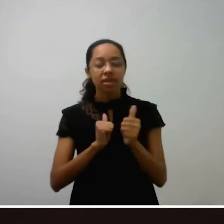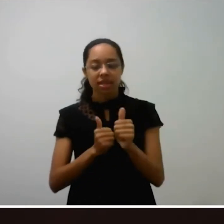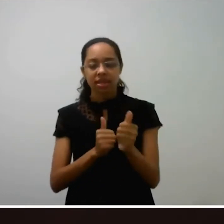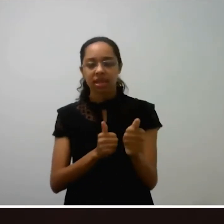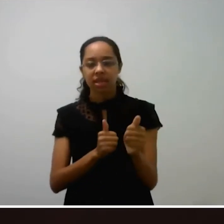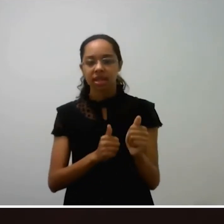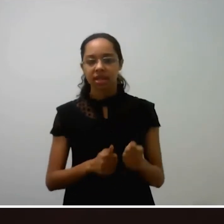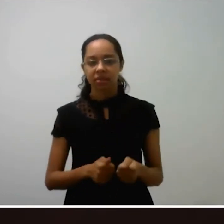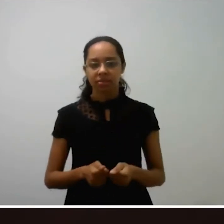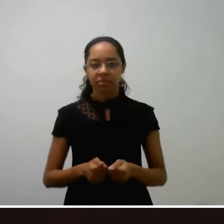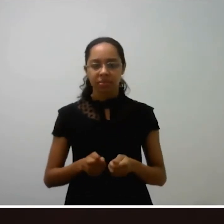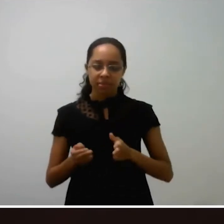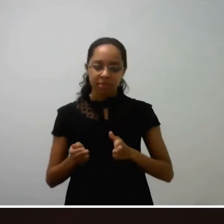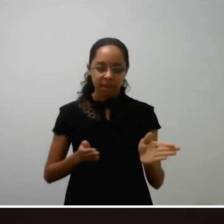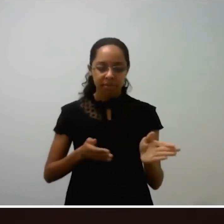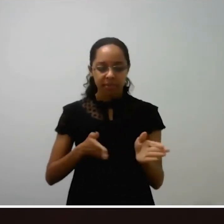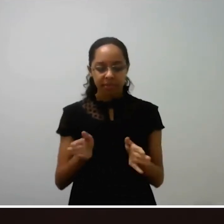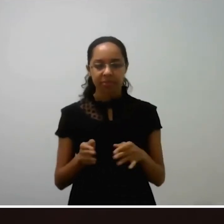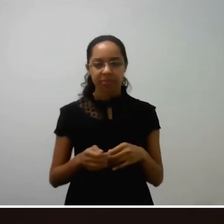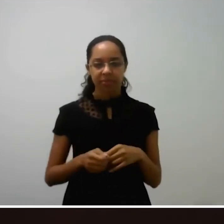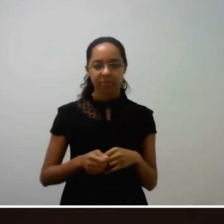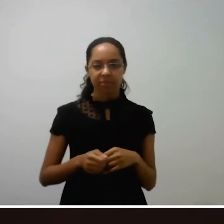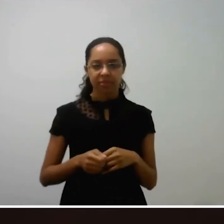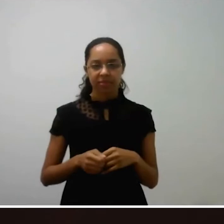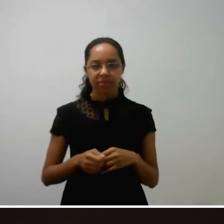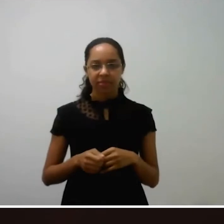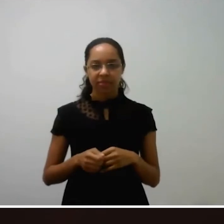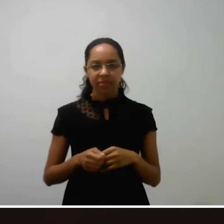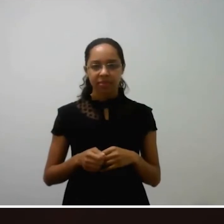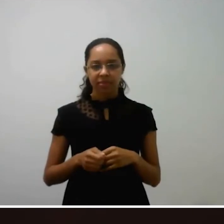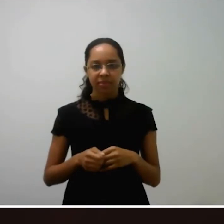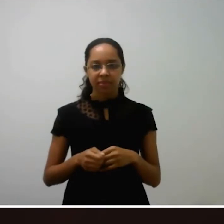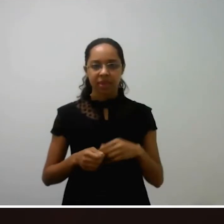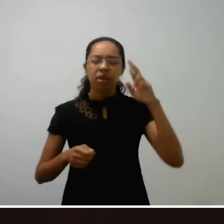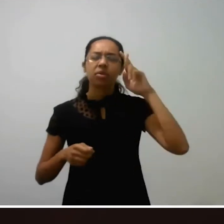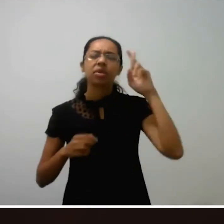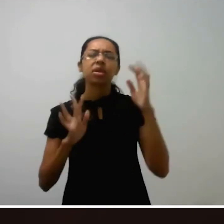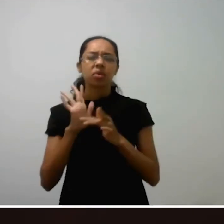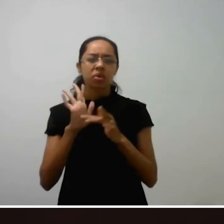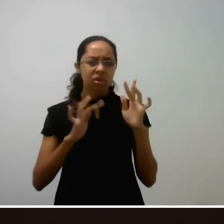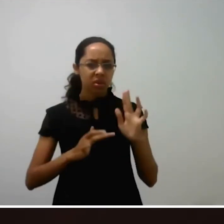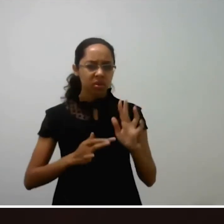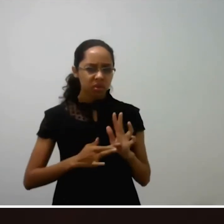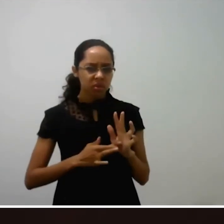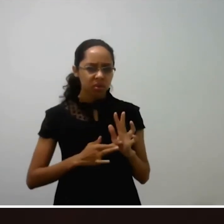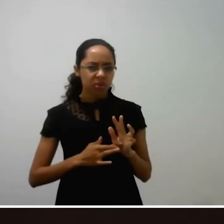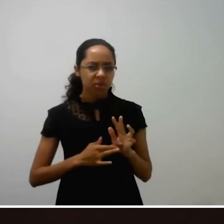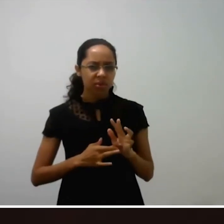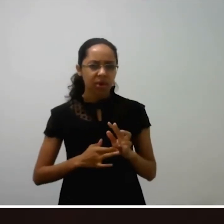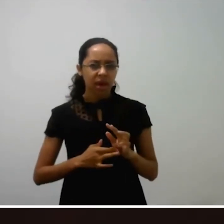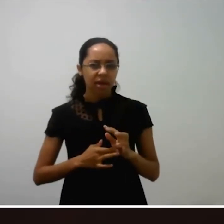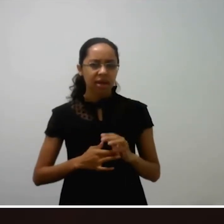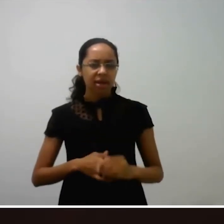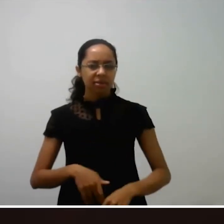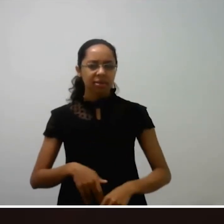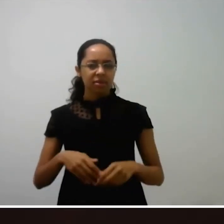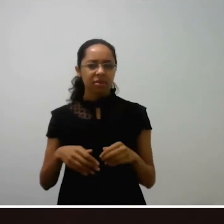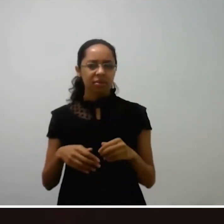linha prateada, ainda que tênue algumas vezes, dos que não cederam aos